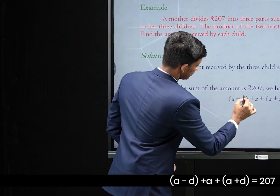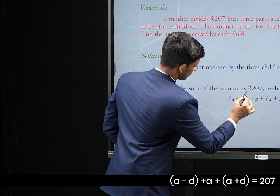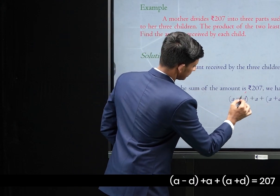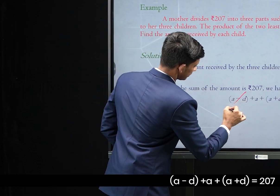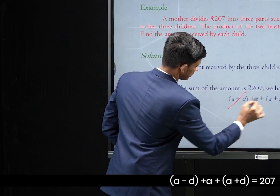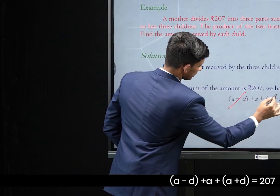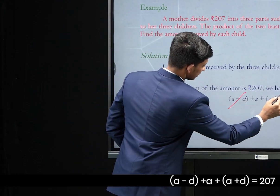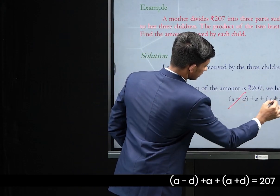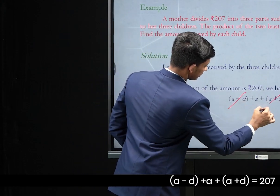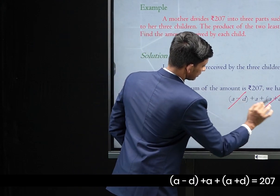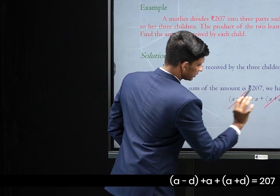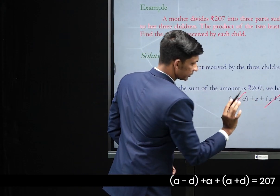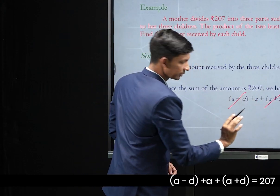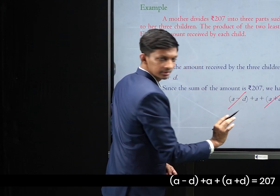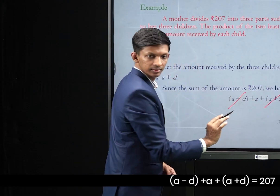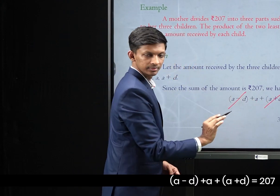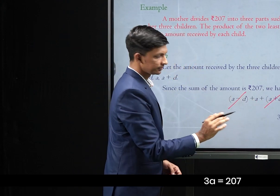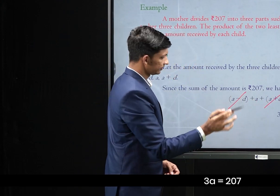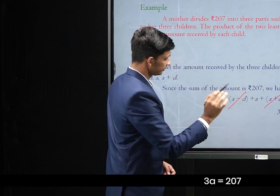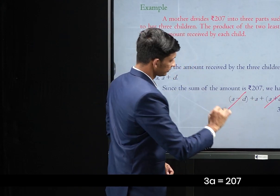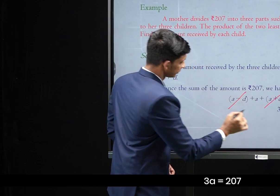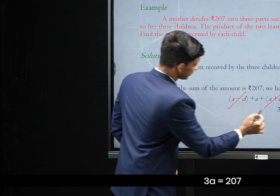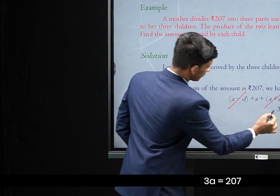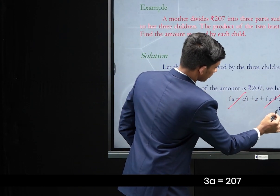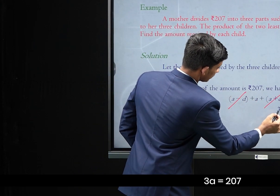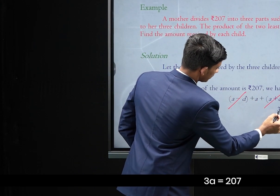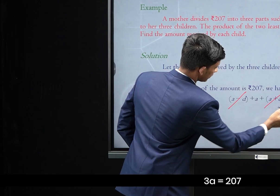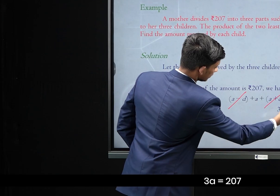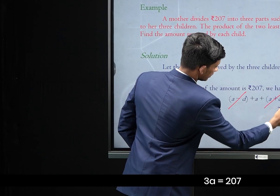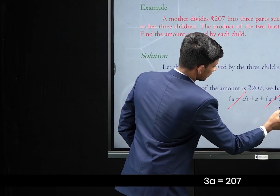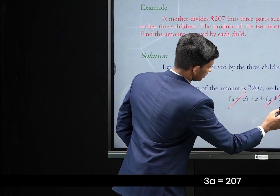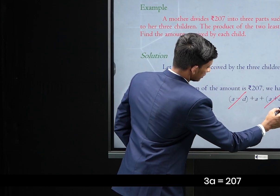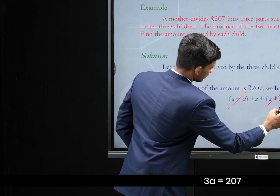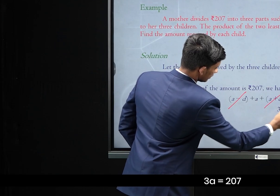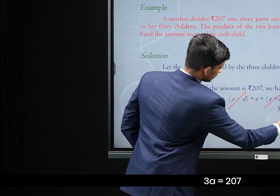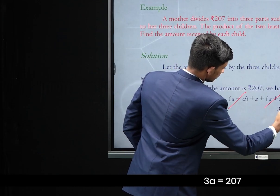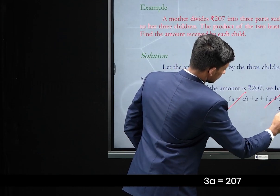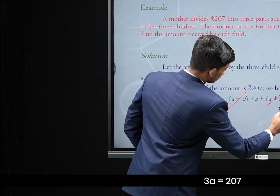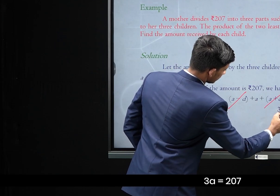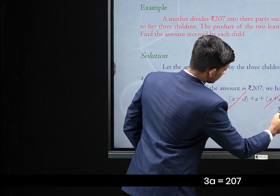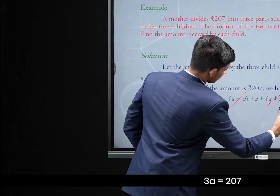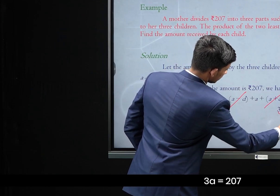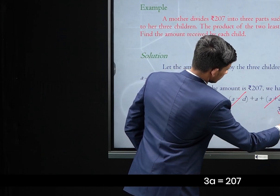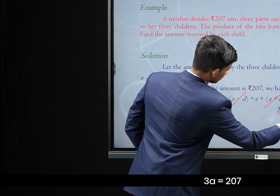டி ஈடு 207. 3a ஈடு 207